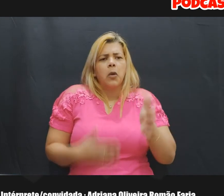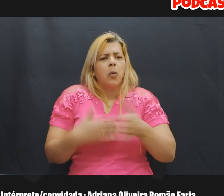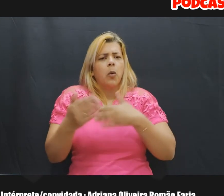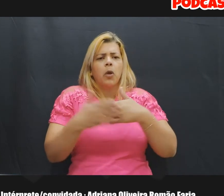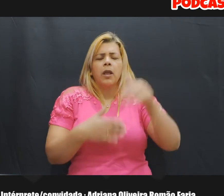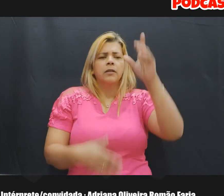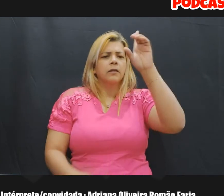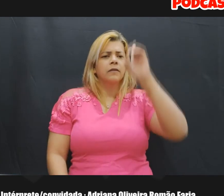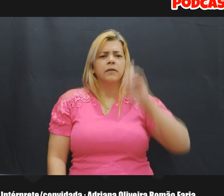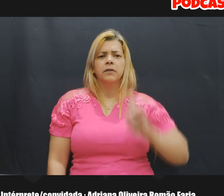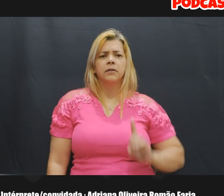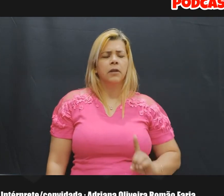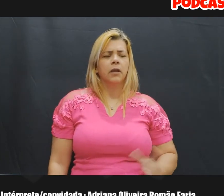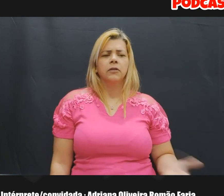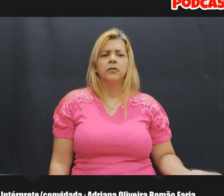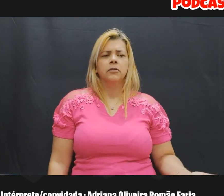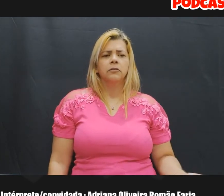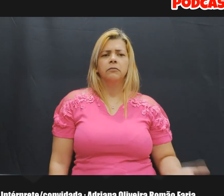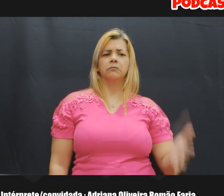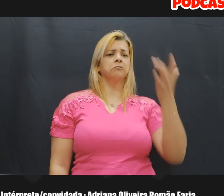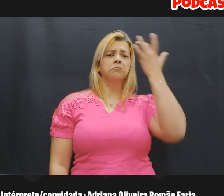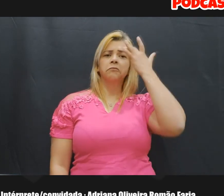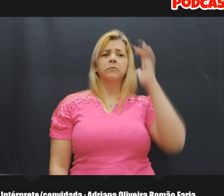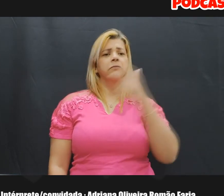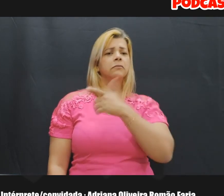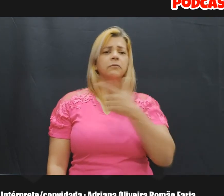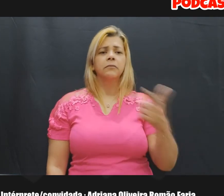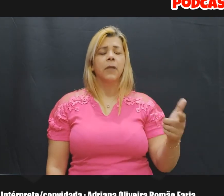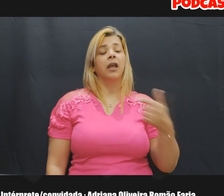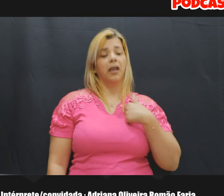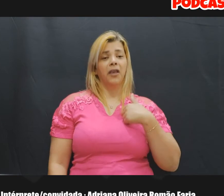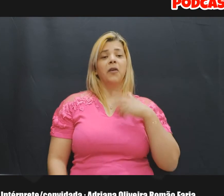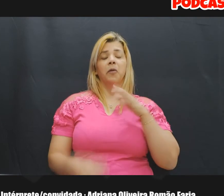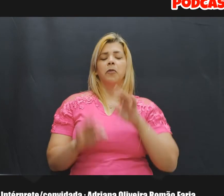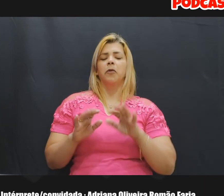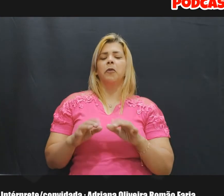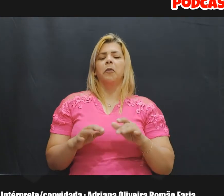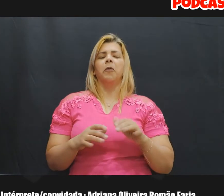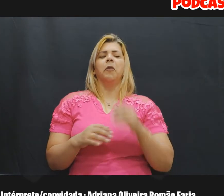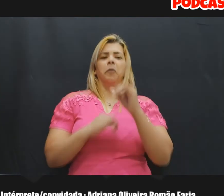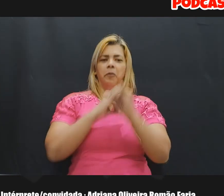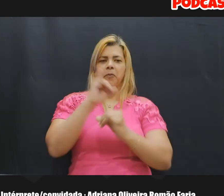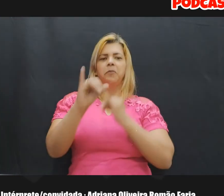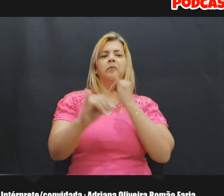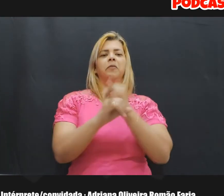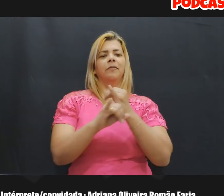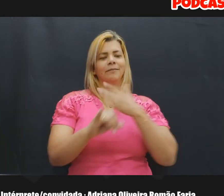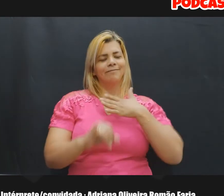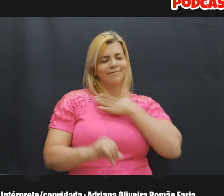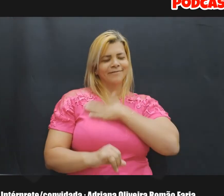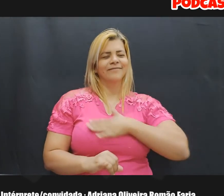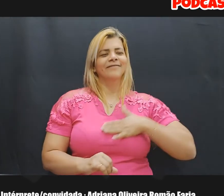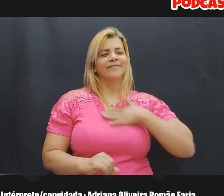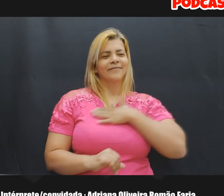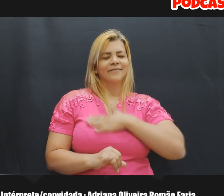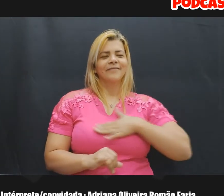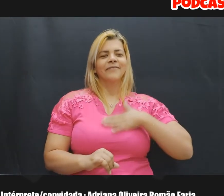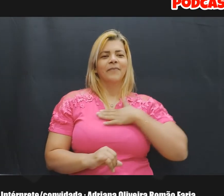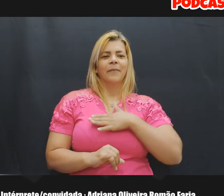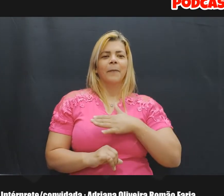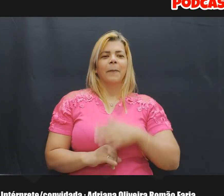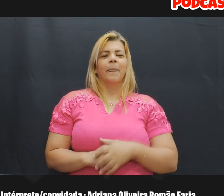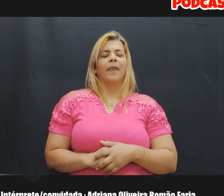de deficiência intelectual também, né? Eu, como navego bastante na internet, acesso bastante conteúdo, exceto